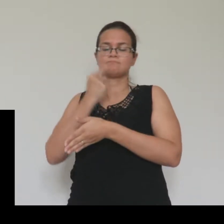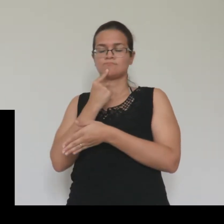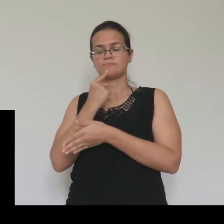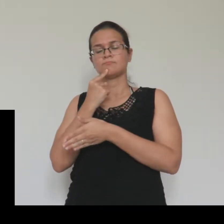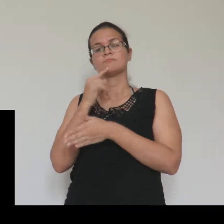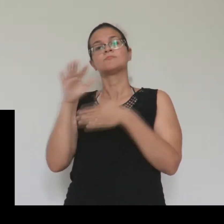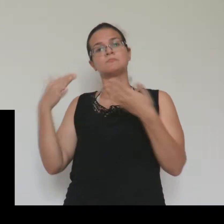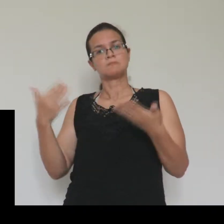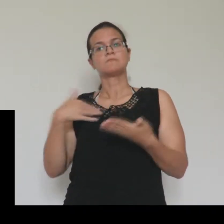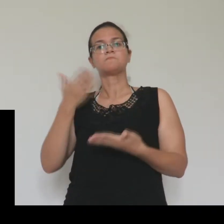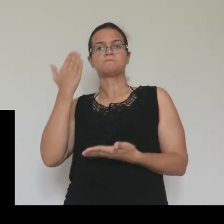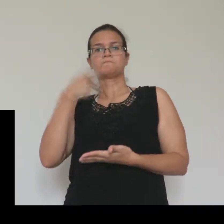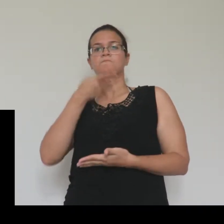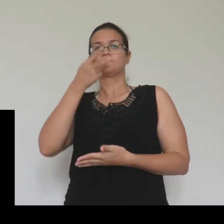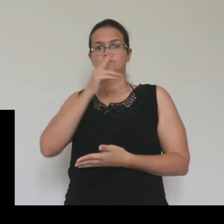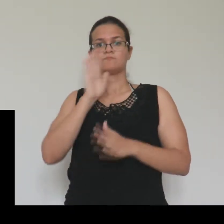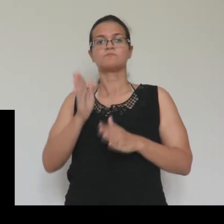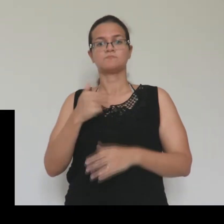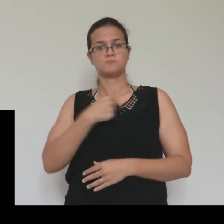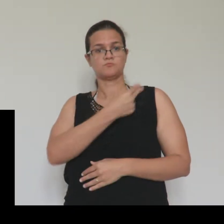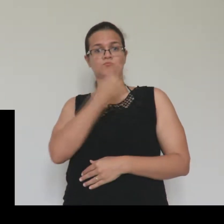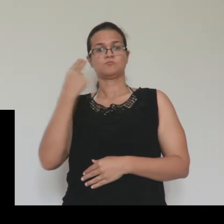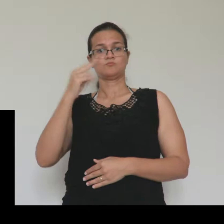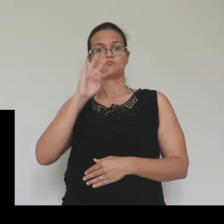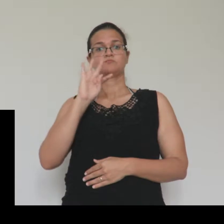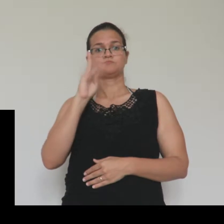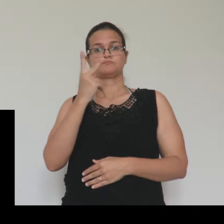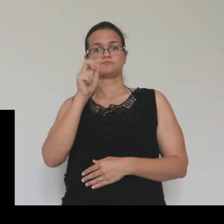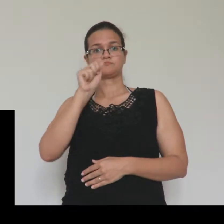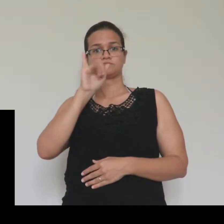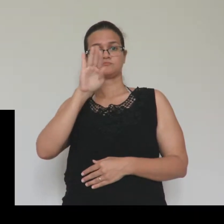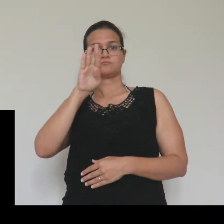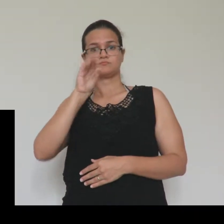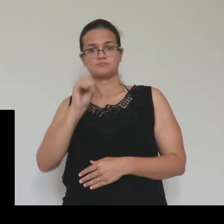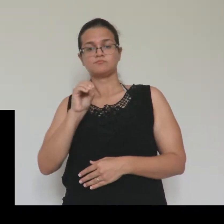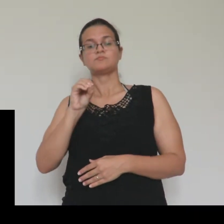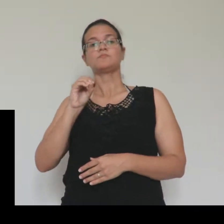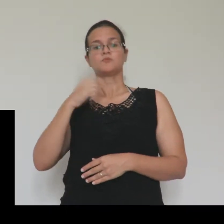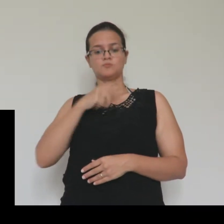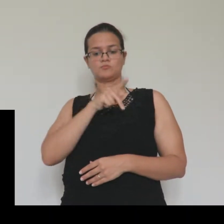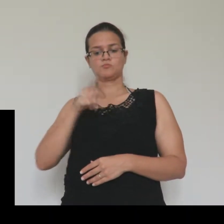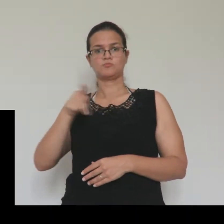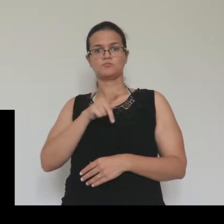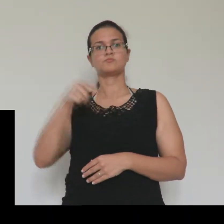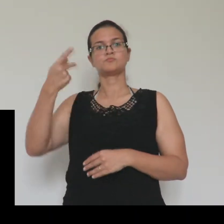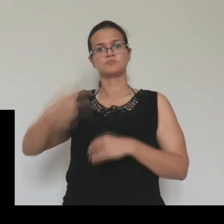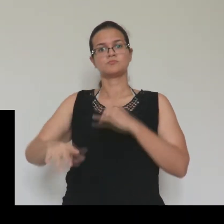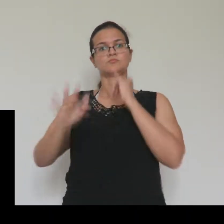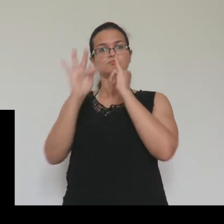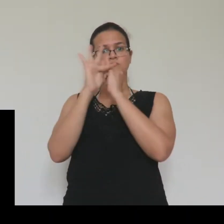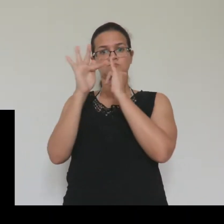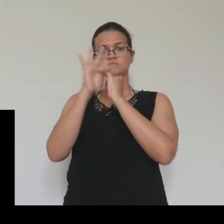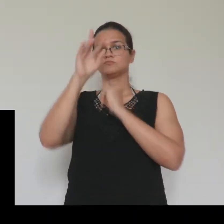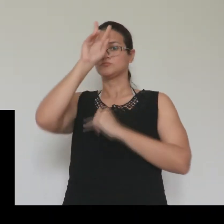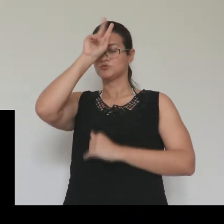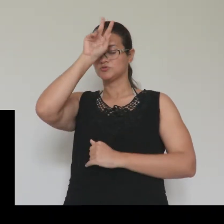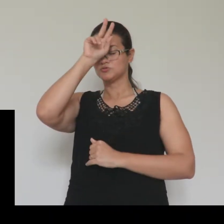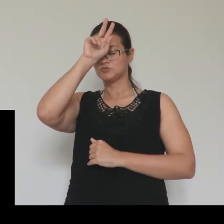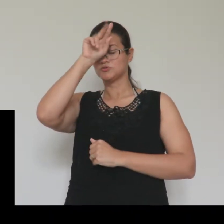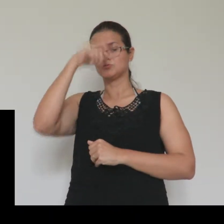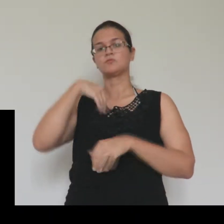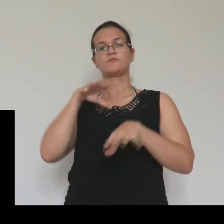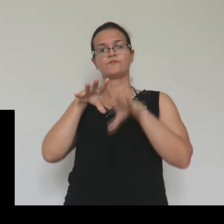como disse, meu nome é Tábio, sou professor de Libras do Instituto Federal de Jataí, sou graduado